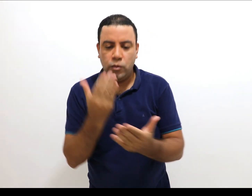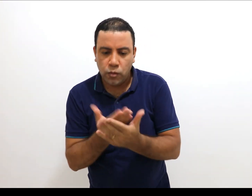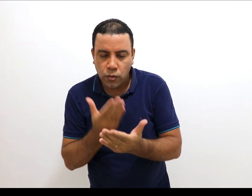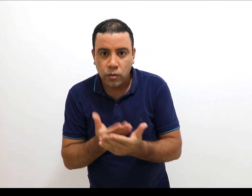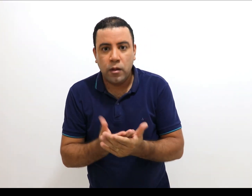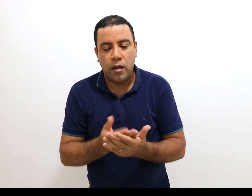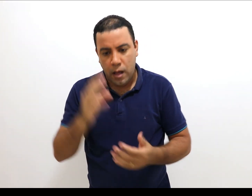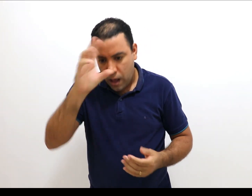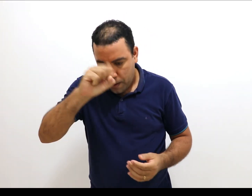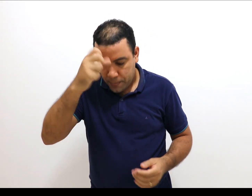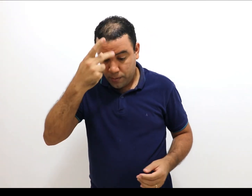aprendizagem aos discentes.